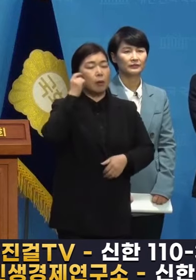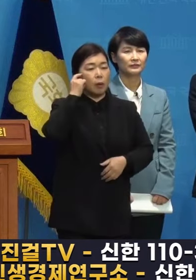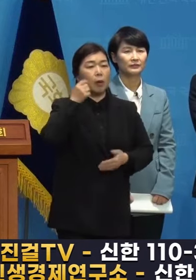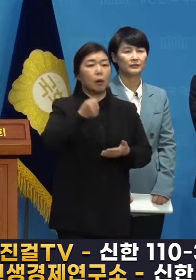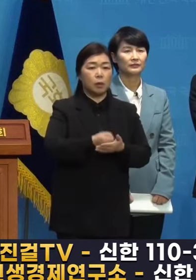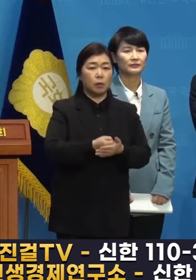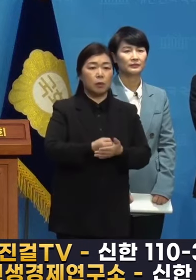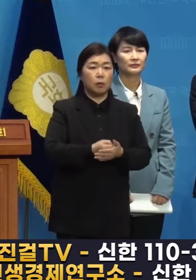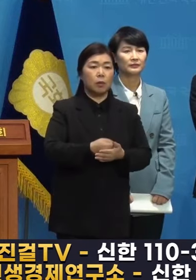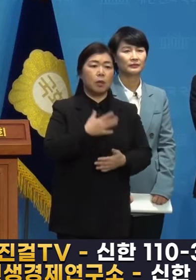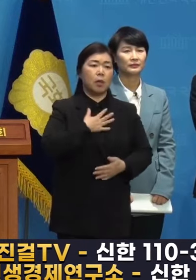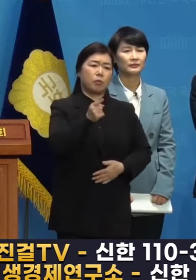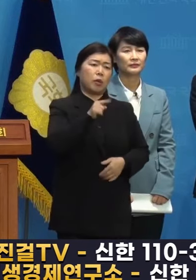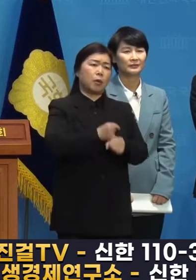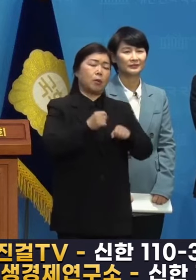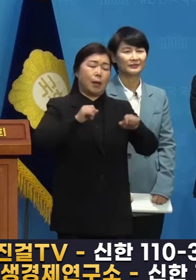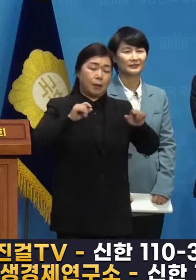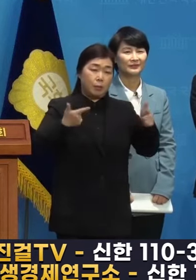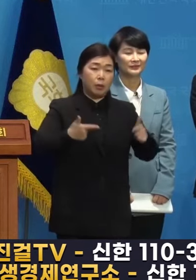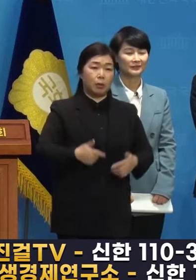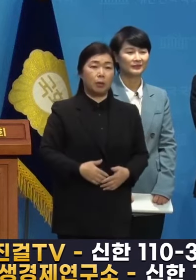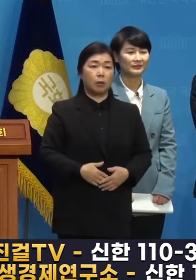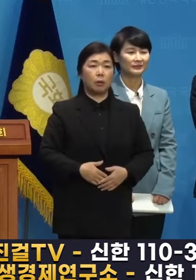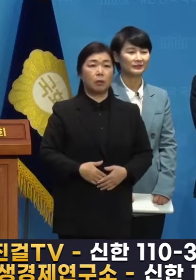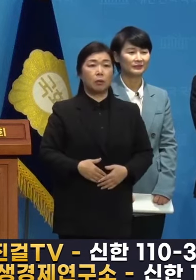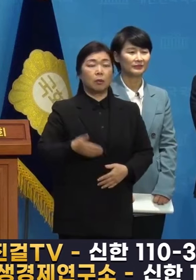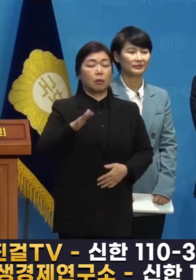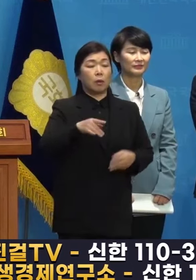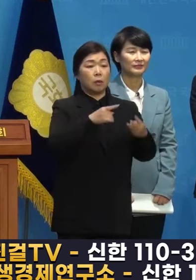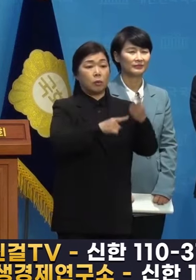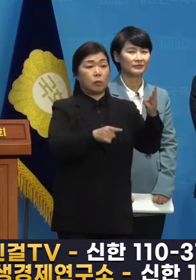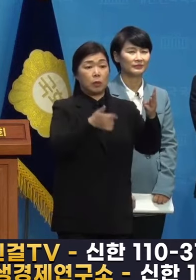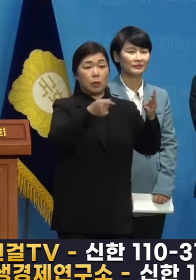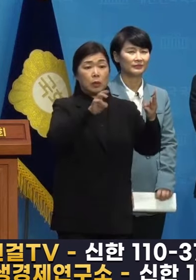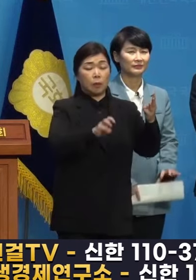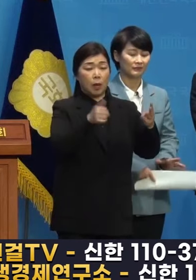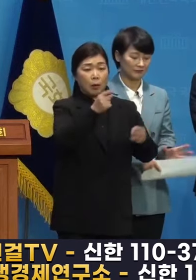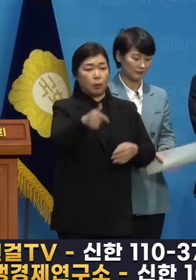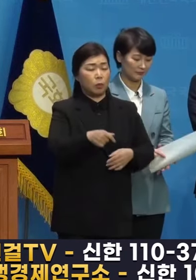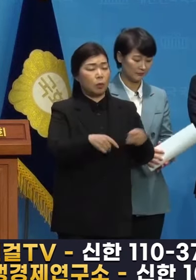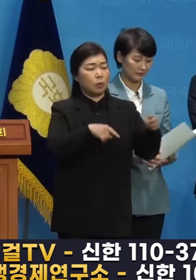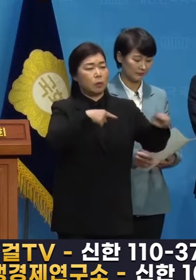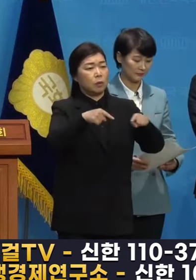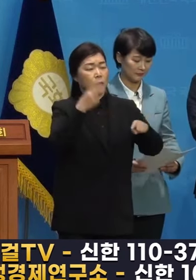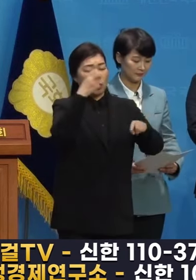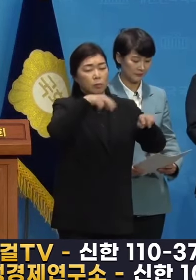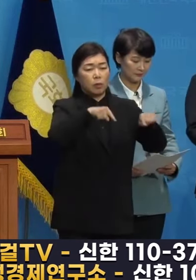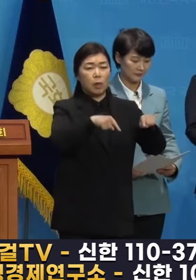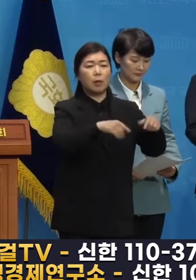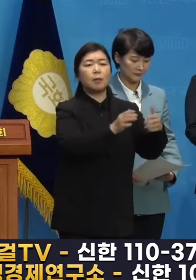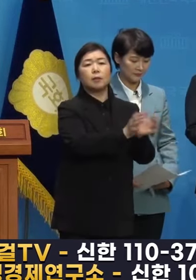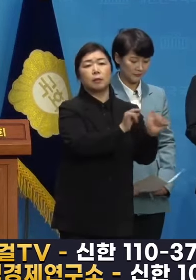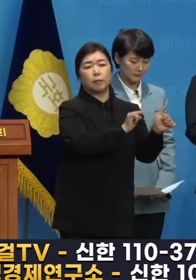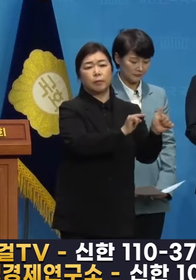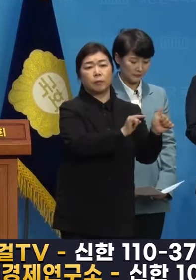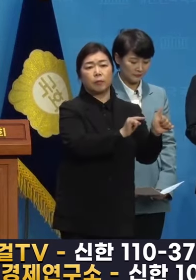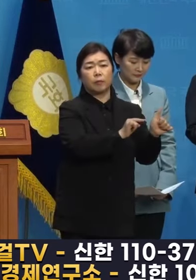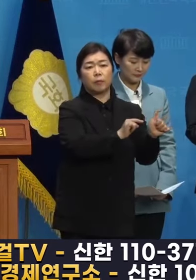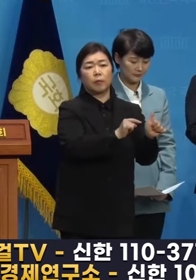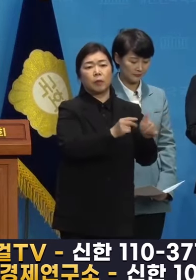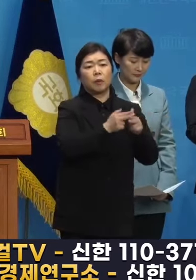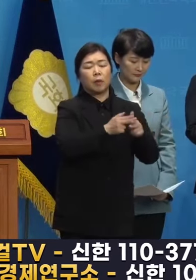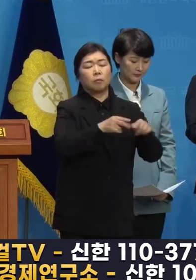어 일부러 그렇게 하는 건 절대 아닙니다 어 윤성열 김건희 한동운 정치 검찰 세력 무속